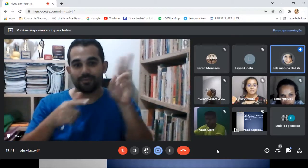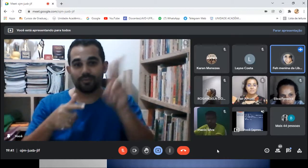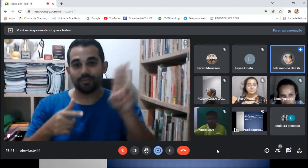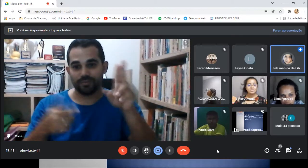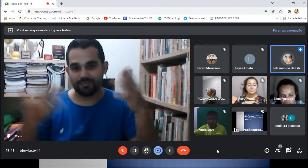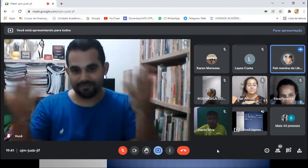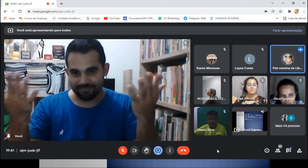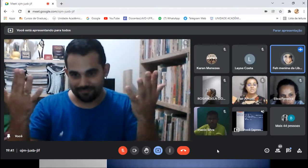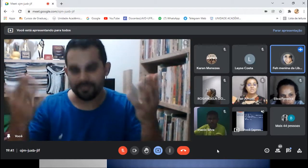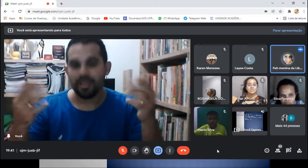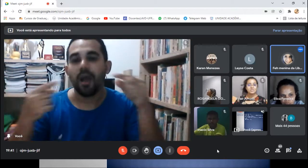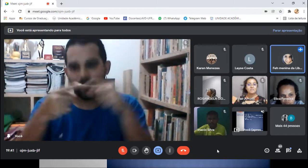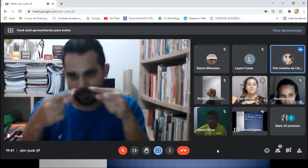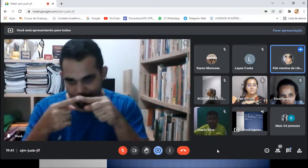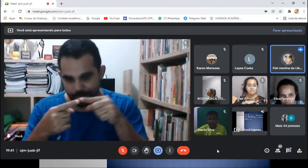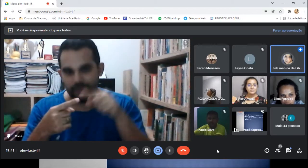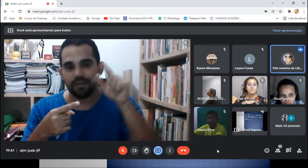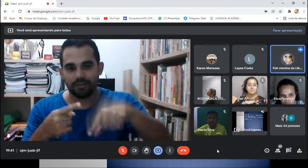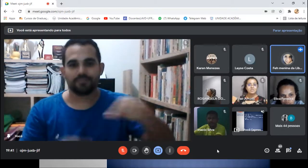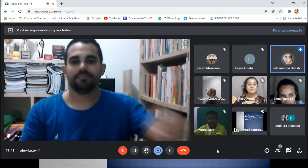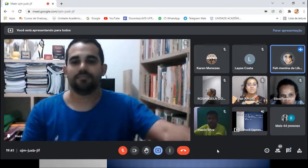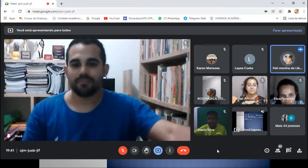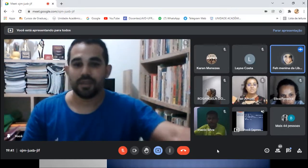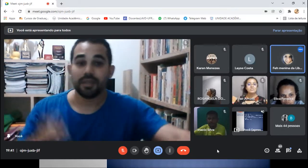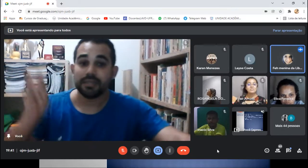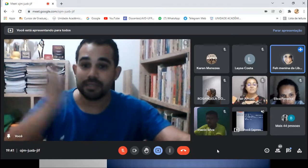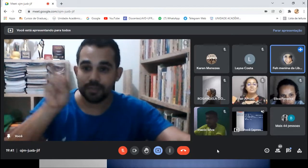que a gente está estudando, né? O uso da mão, relativo à mão.